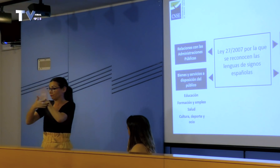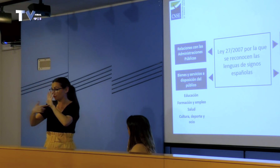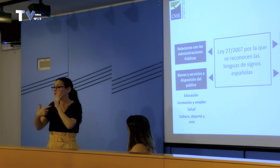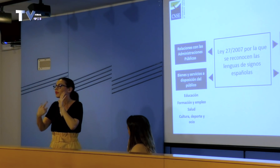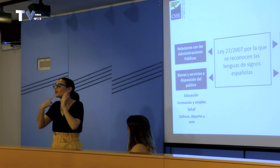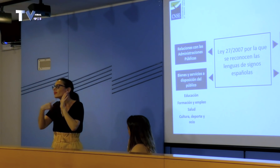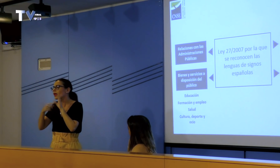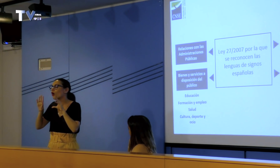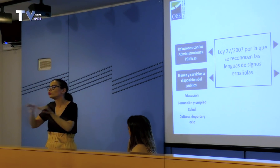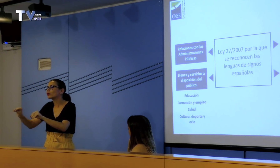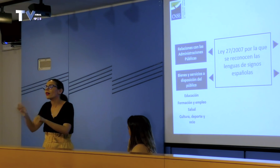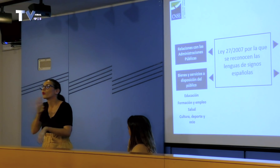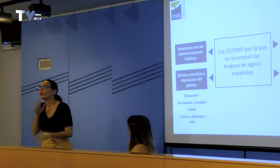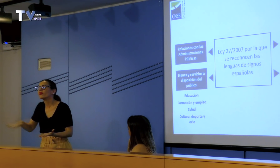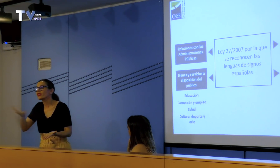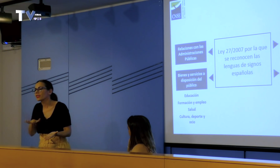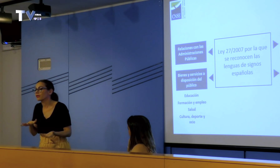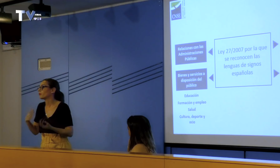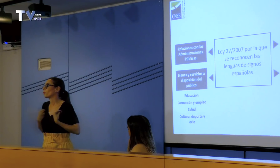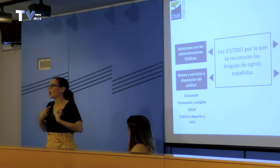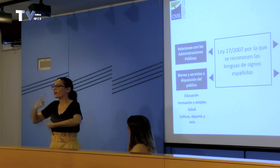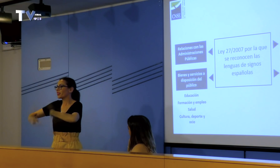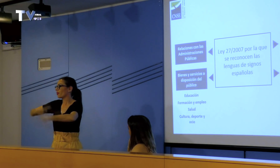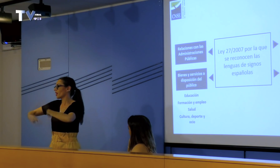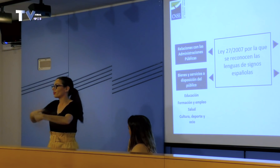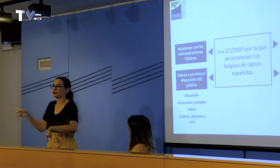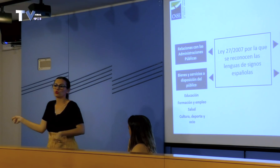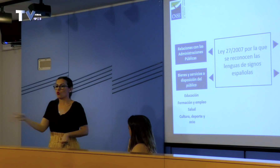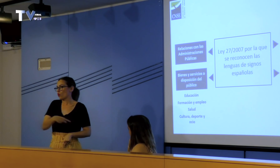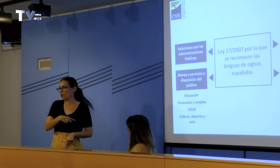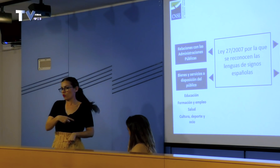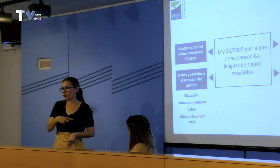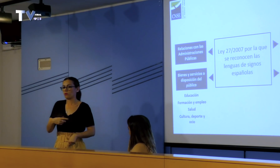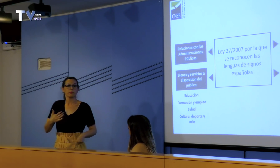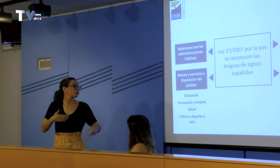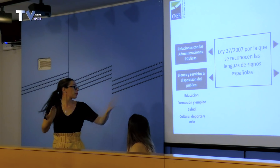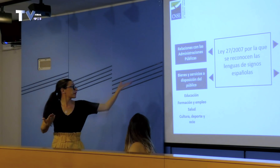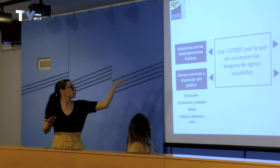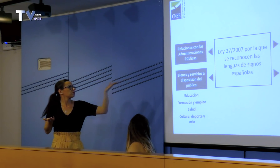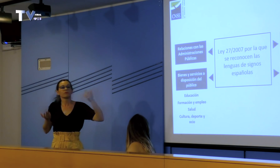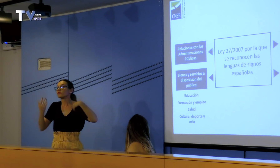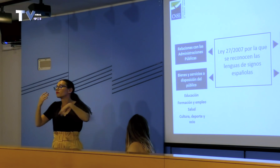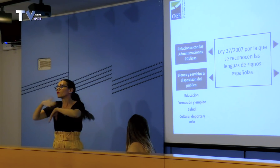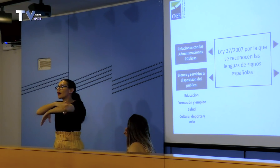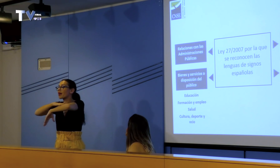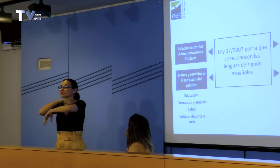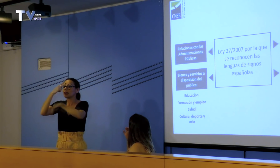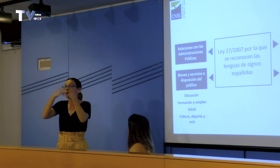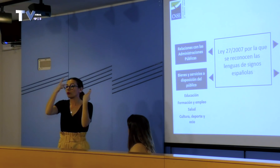Aquesta llei, 27-2007, diu que, clar, on podem fer servir aquesta llengua de signes? A tots els àmbits de la vida diària. Això vol dir en relacions